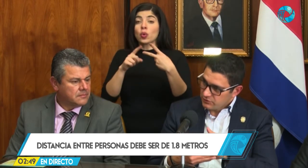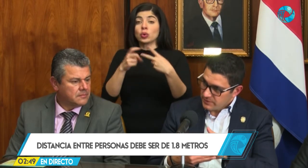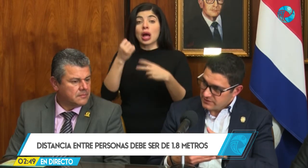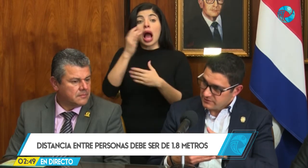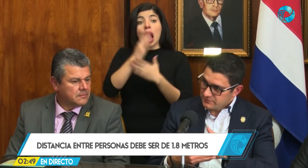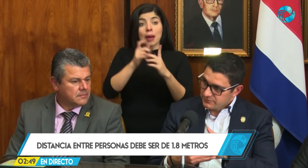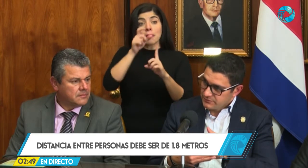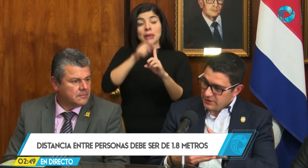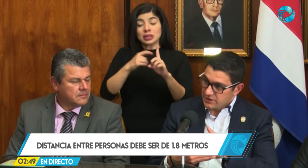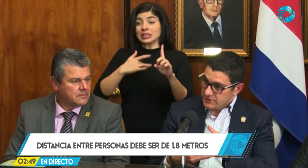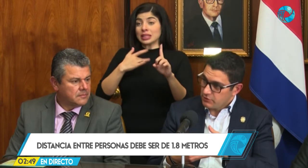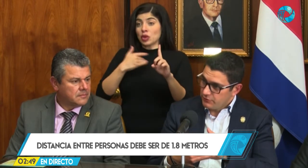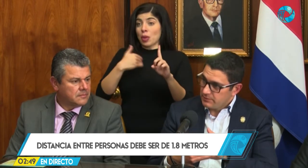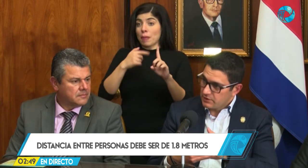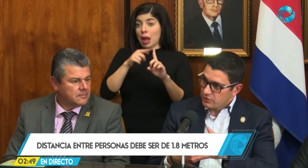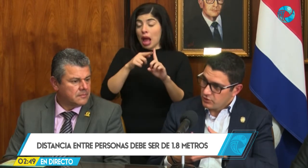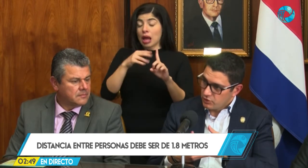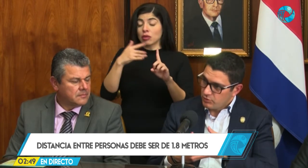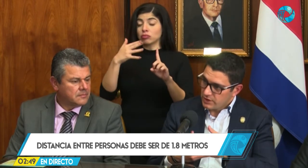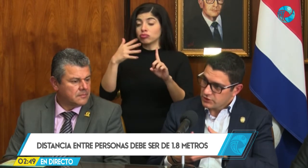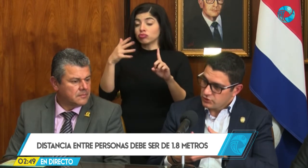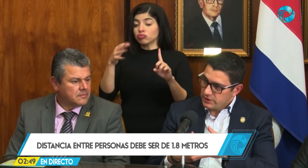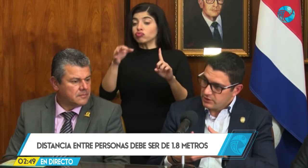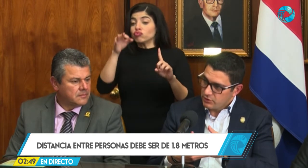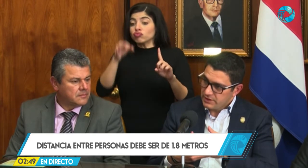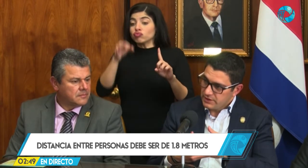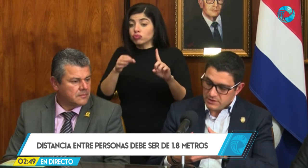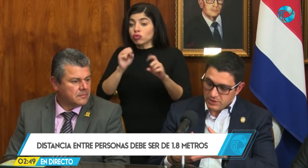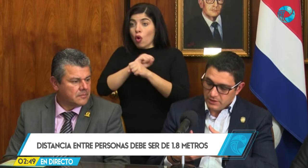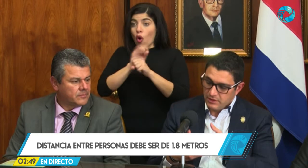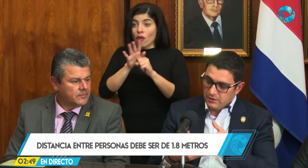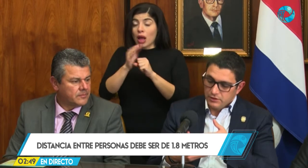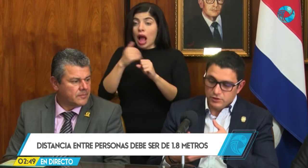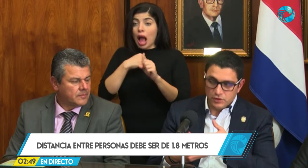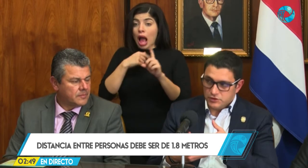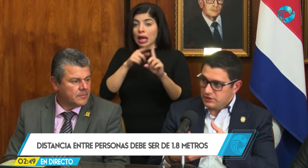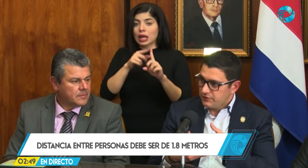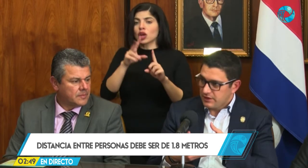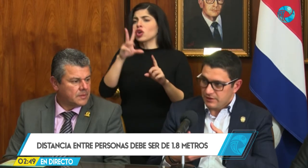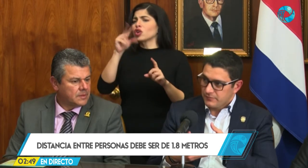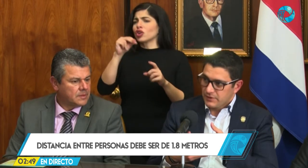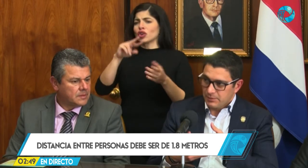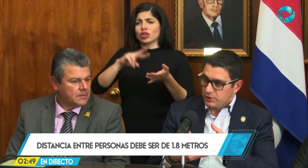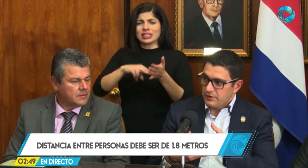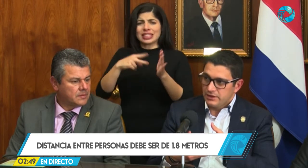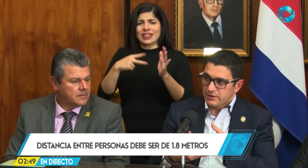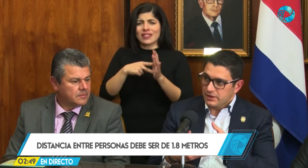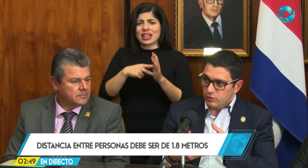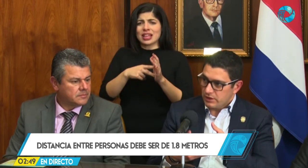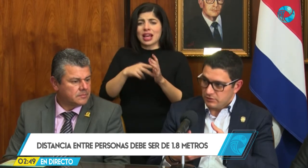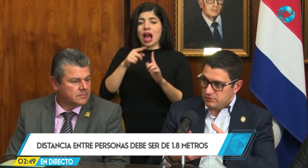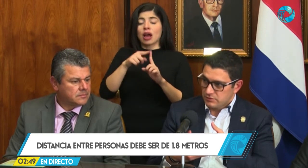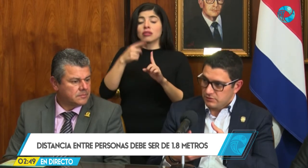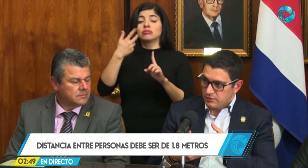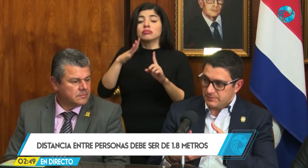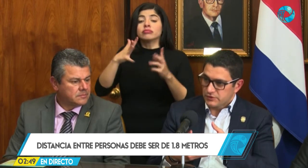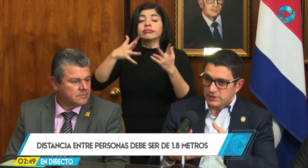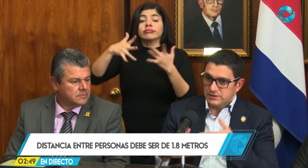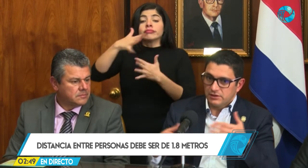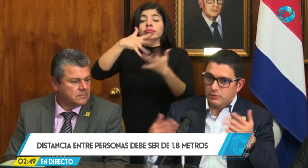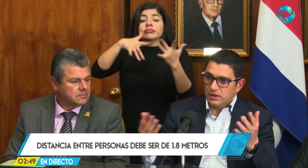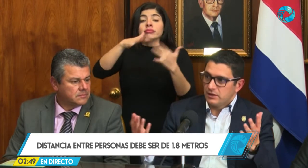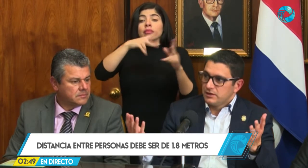con síntomas y que después se confirme como un caso de COVID-19, no significa que por haber interactuado con